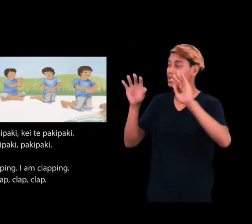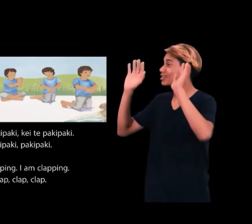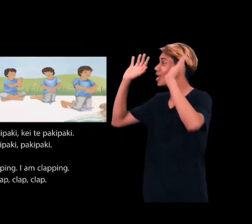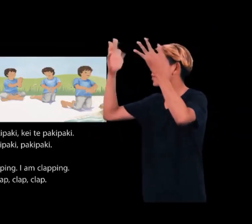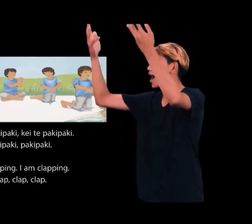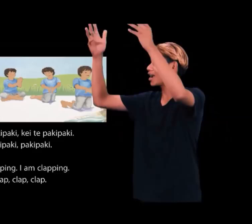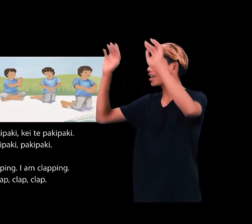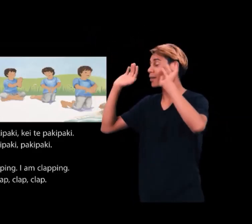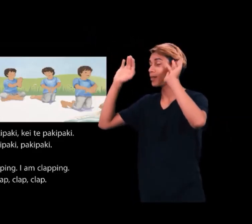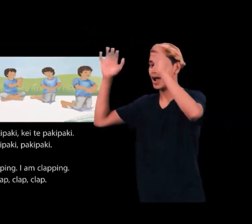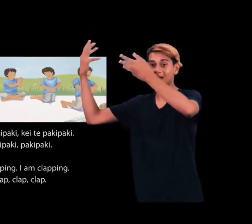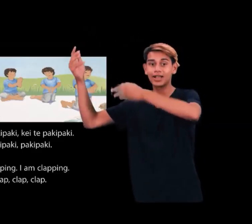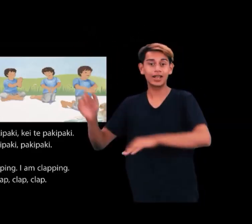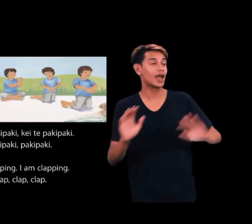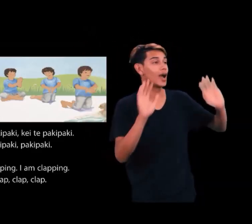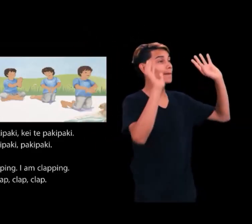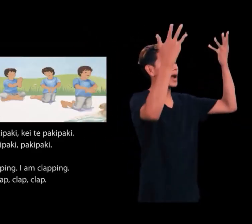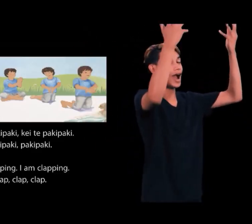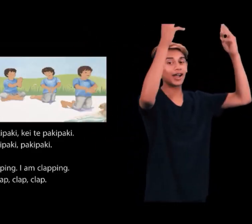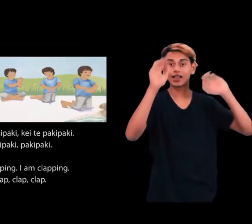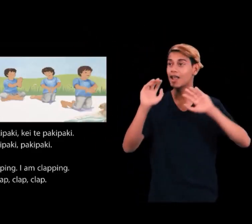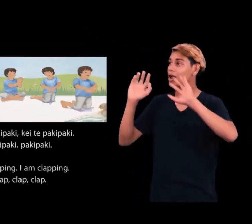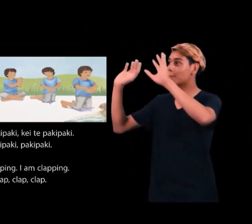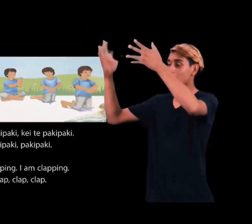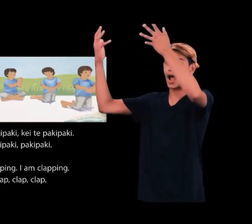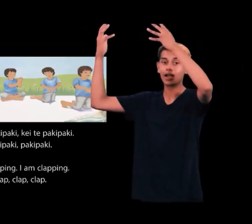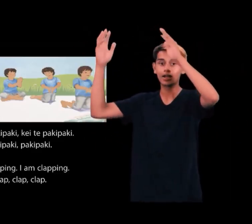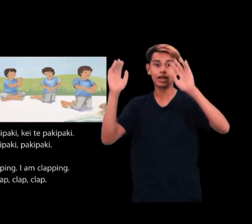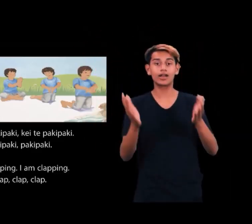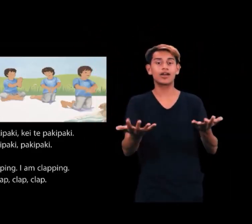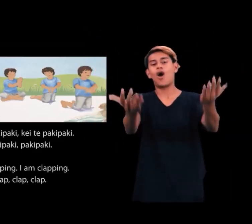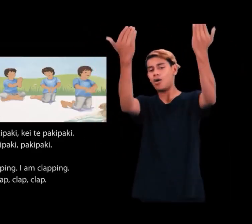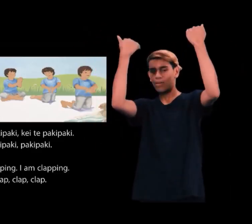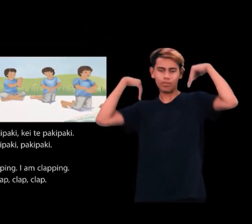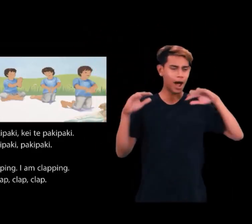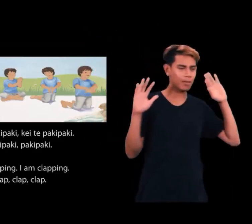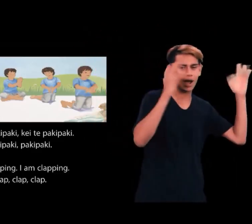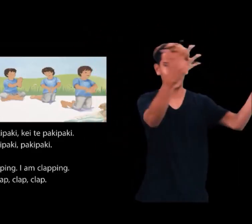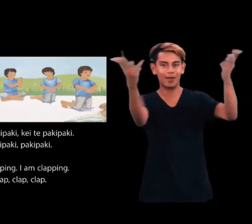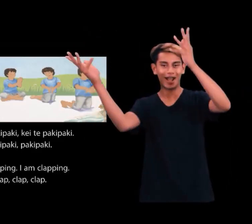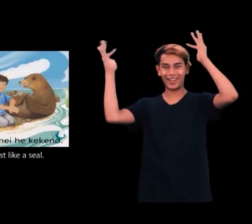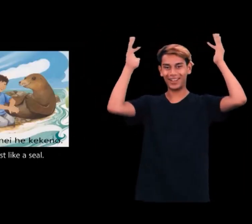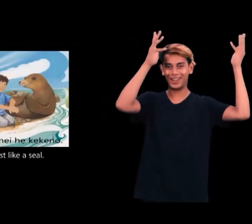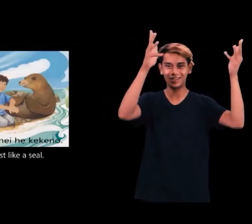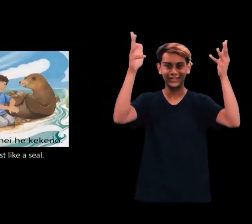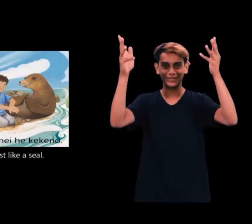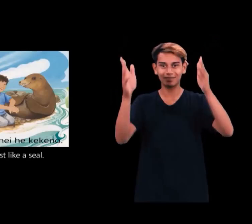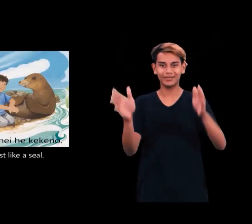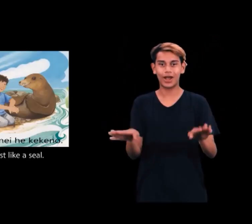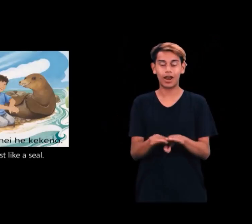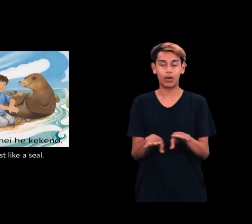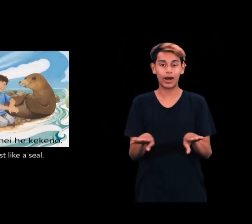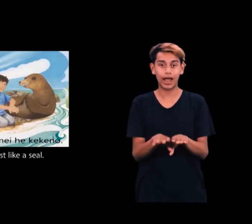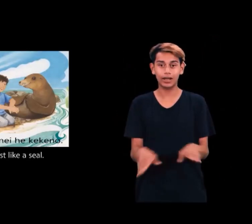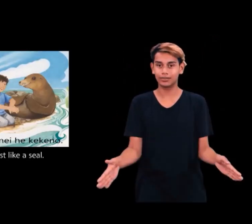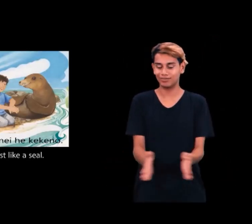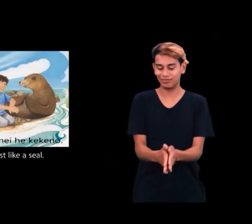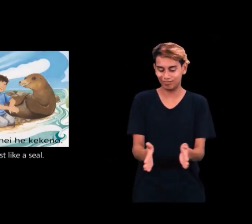kei te paki paki, paki paki. Mai te paki paki. Anō nei he